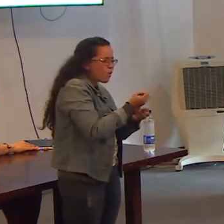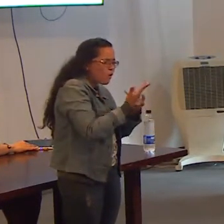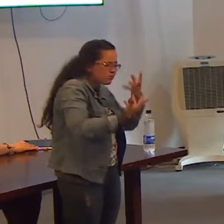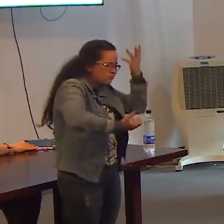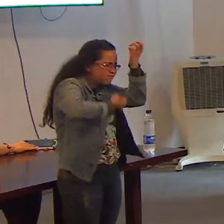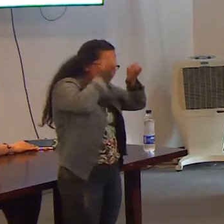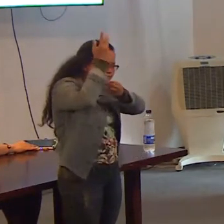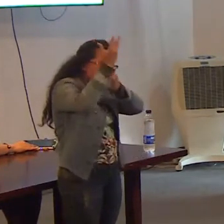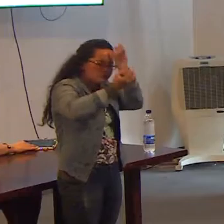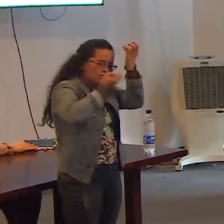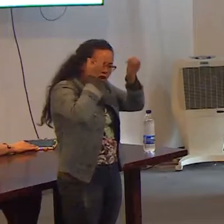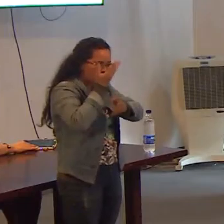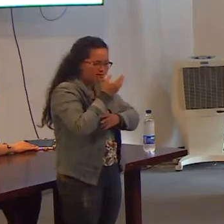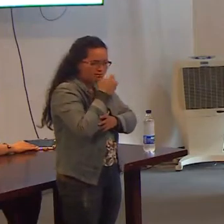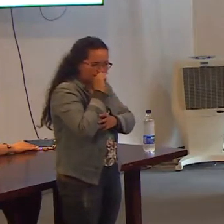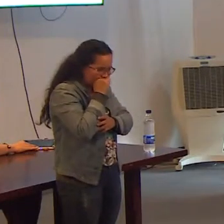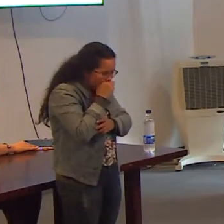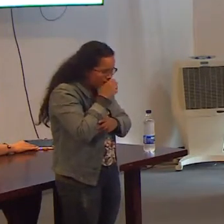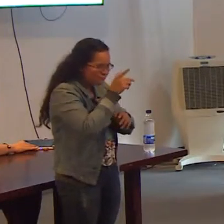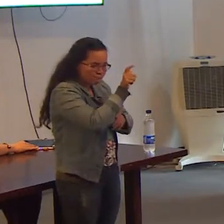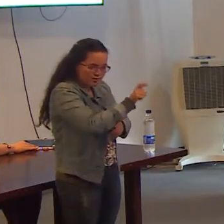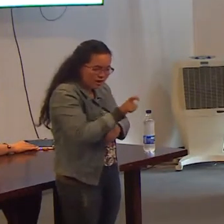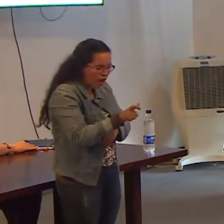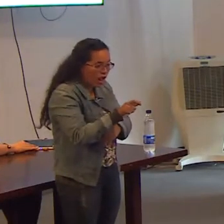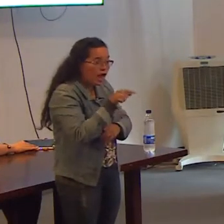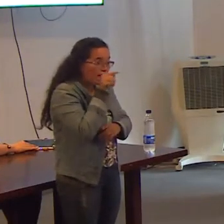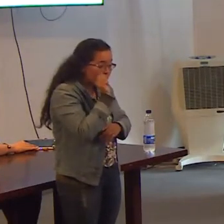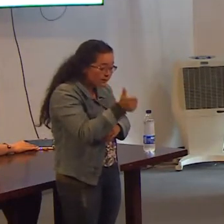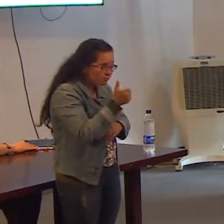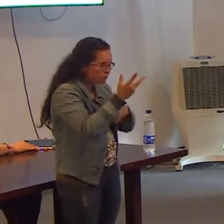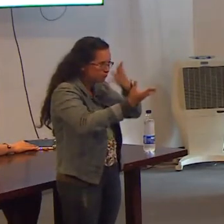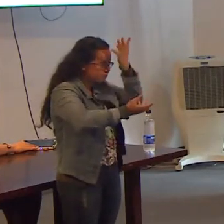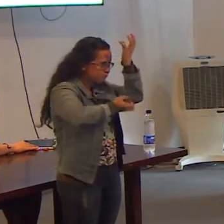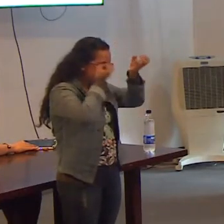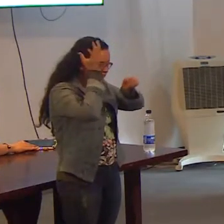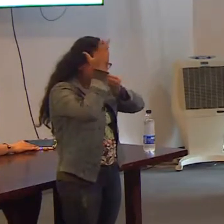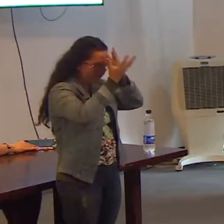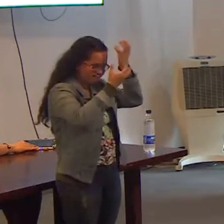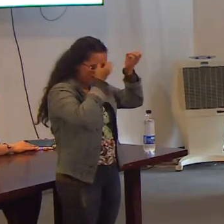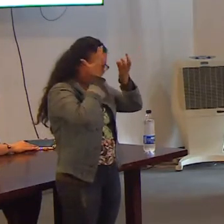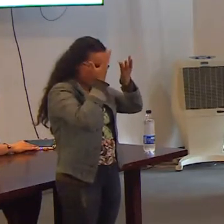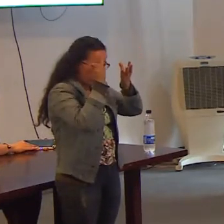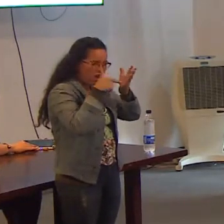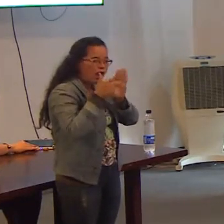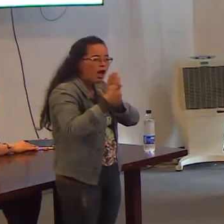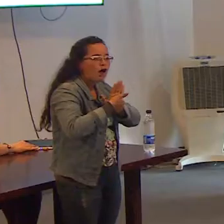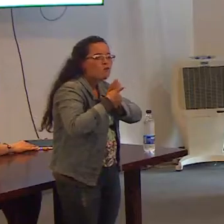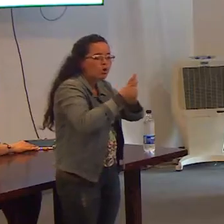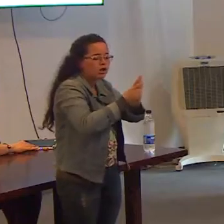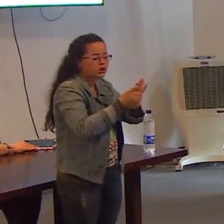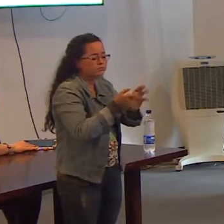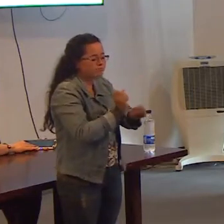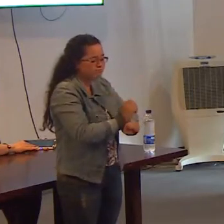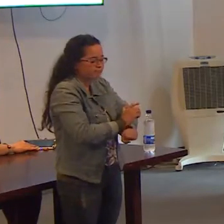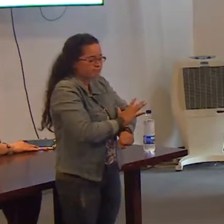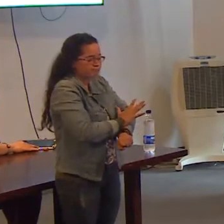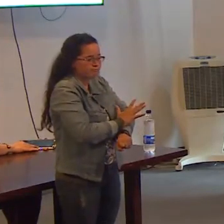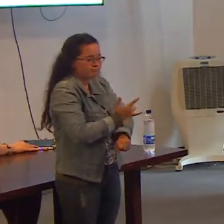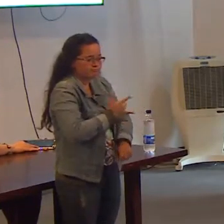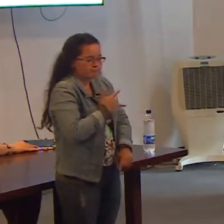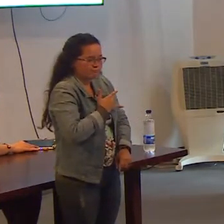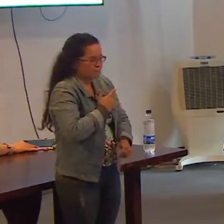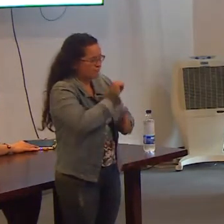de todos los sujetos son creaciones donde se muestran los sentimientos y emociones de cada